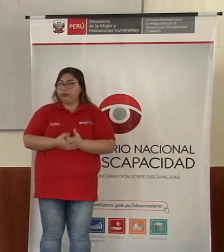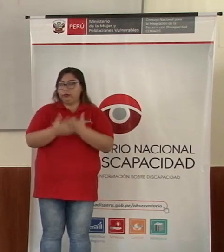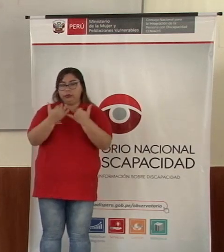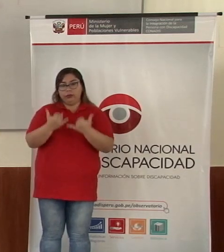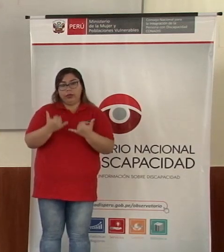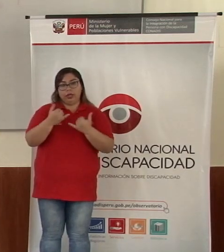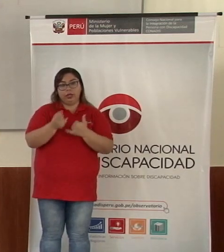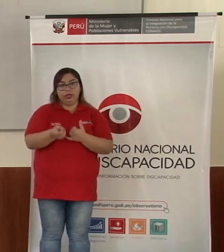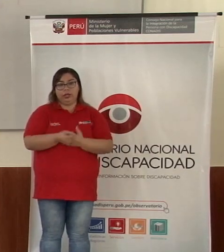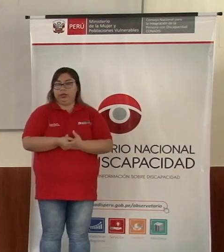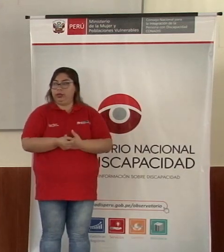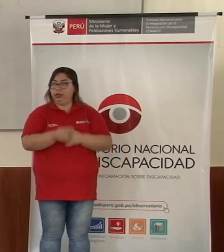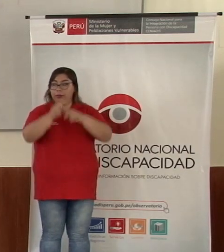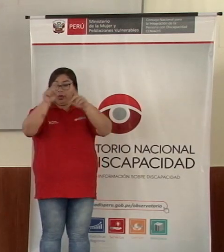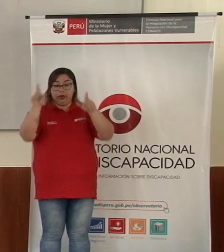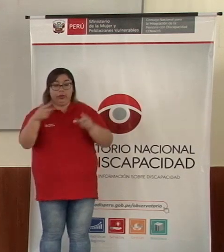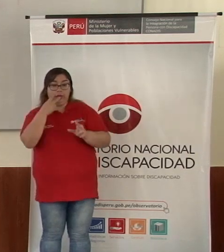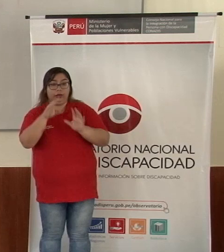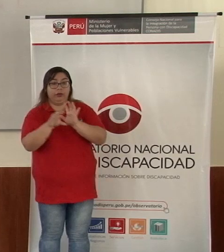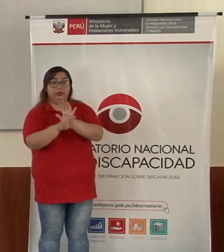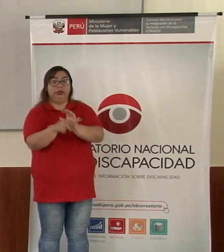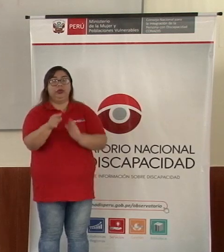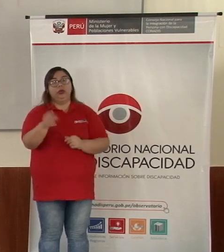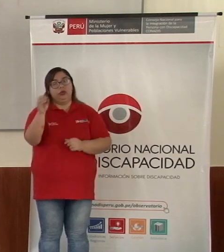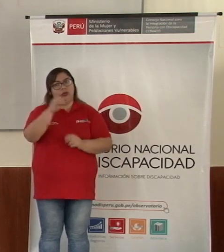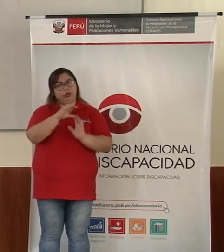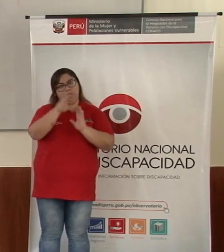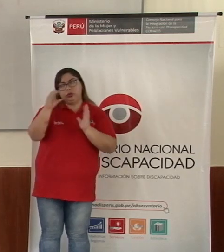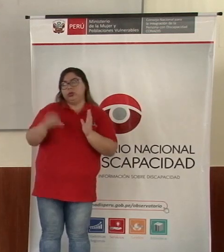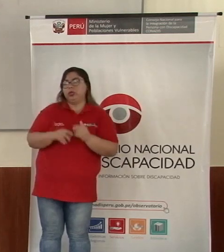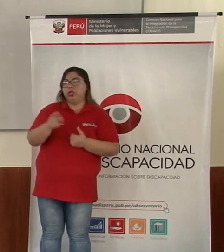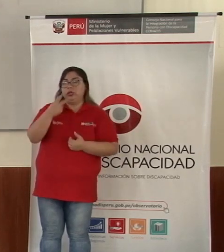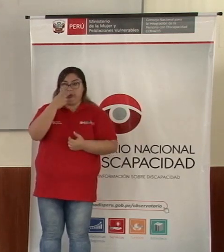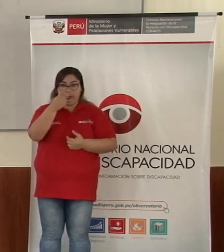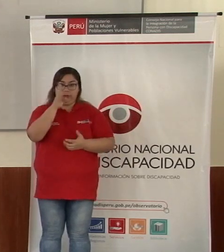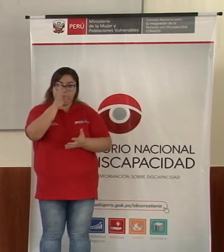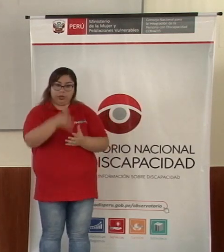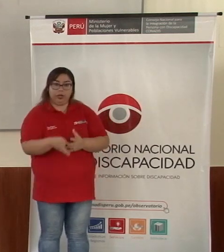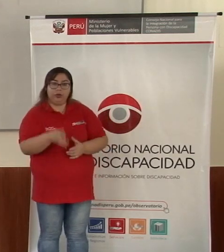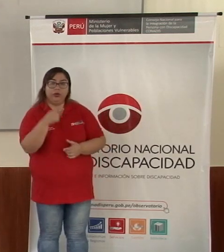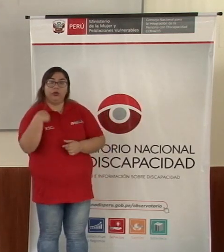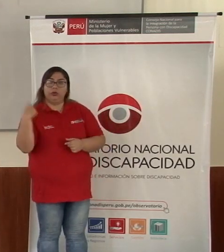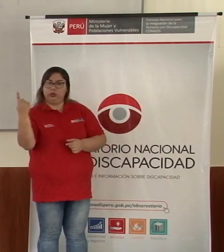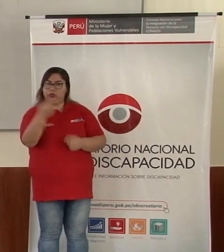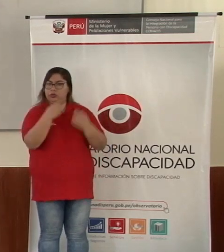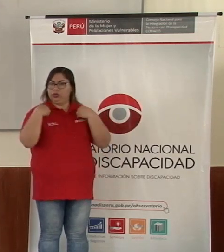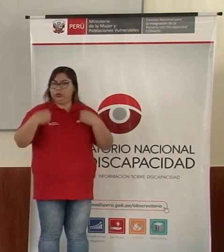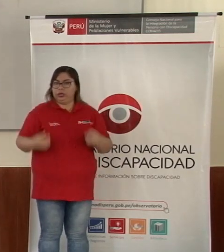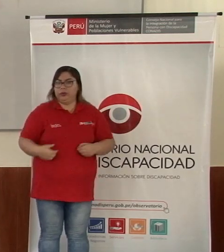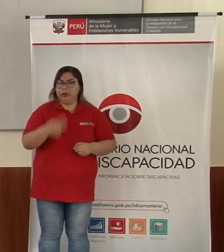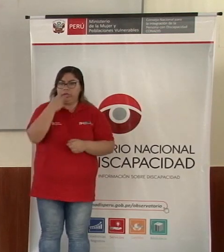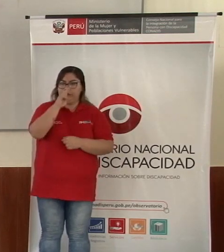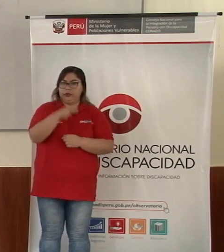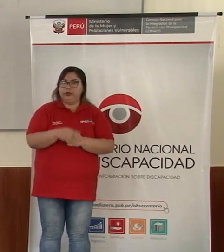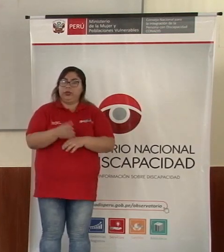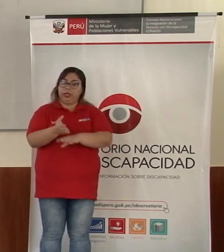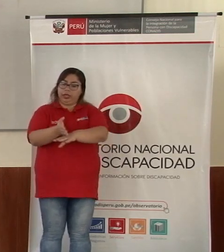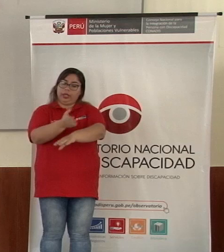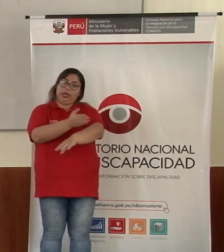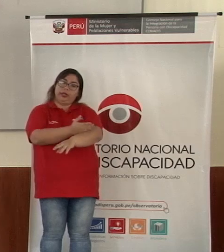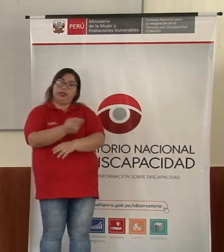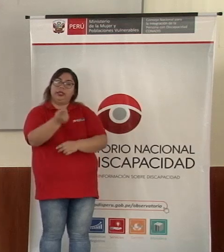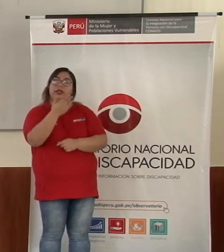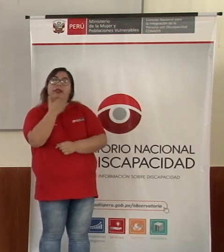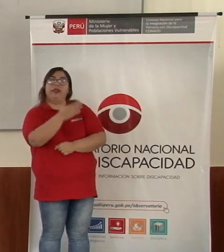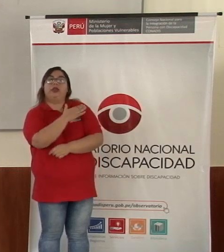del marco de la convención y dentro del marco constitucional, nos hemos dado cuenta nosotros, los abogados, de que antes de